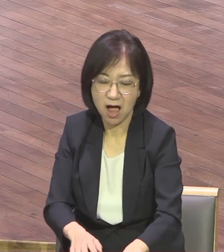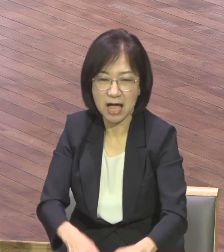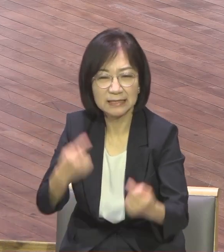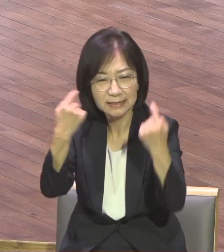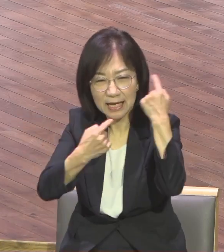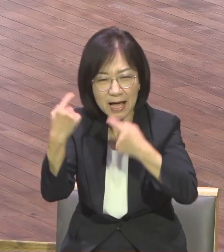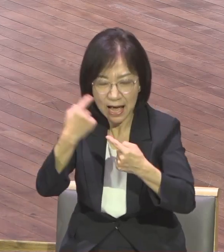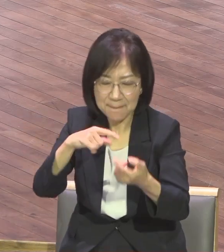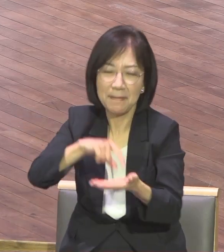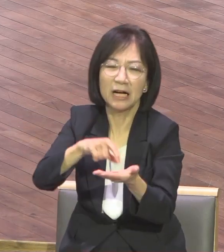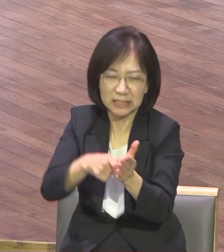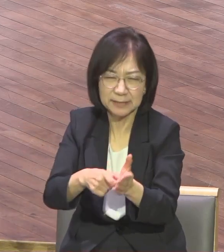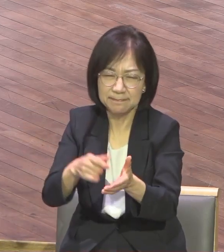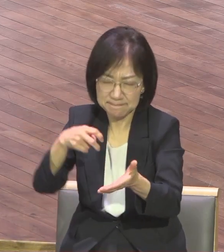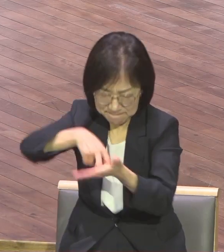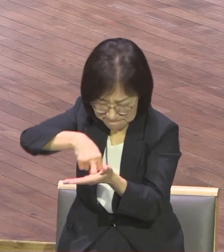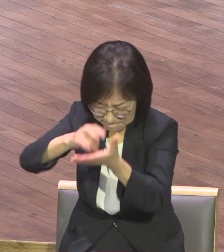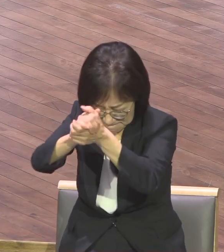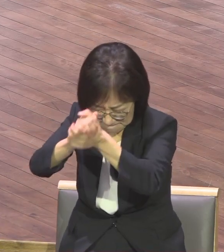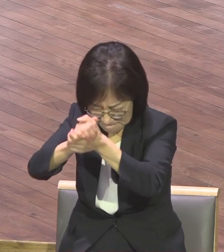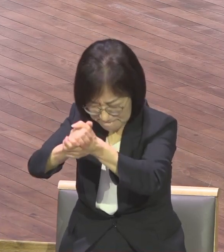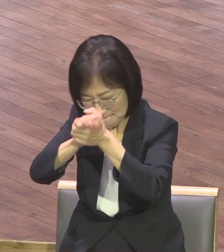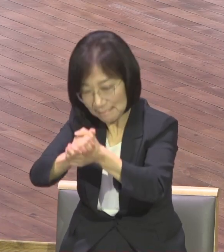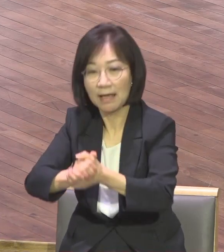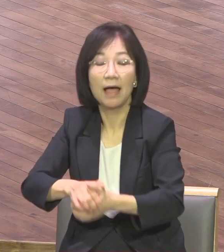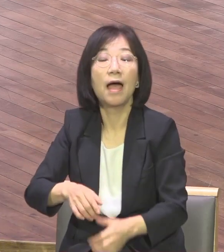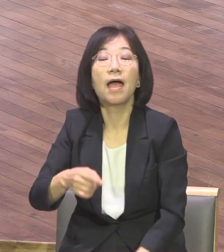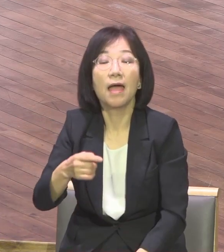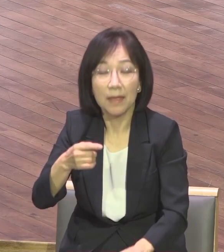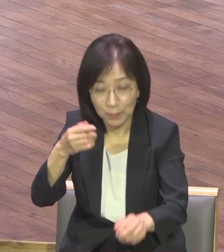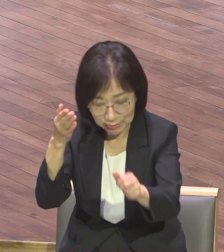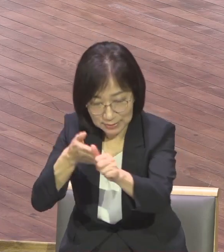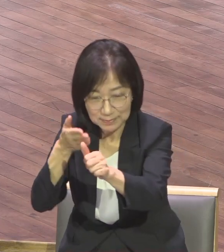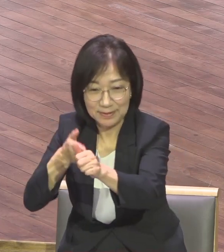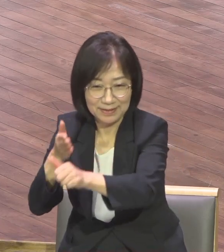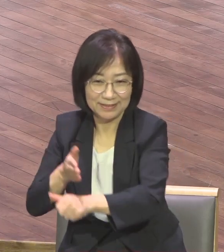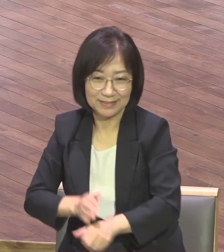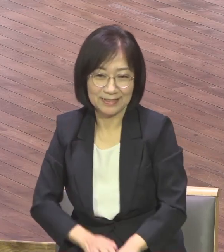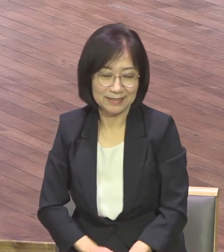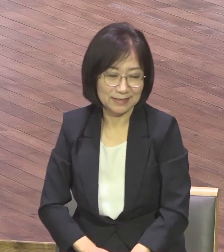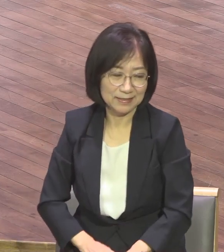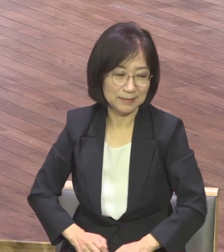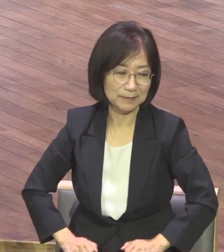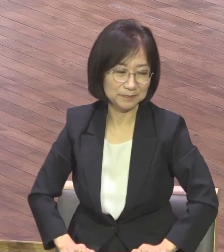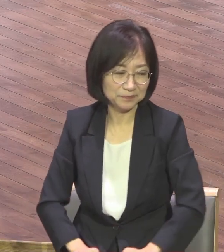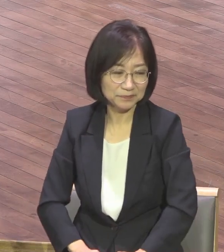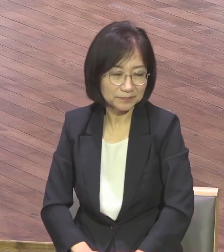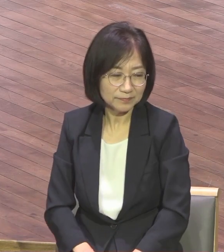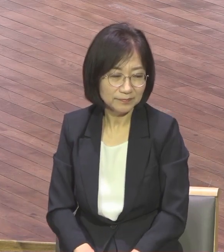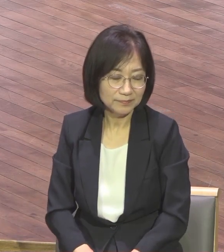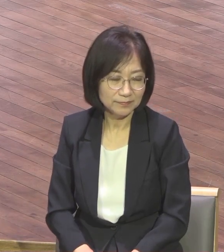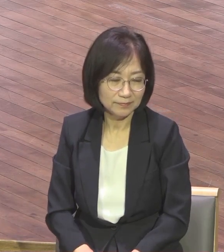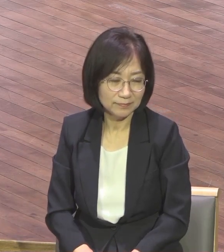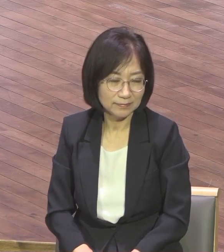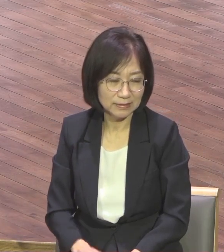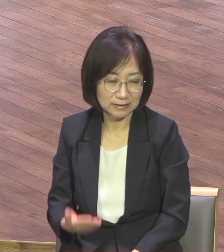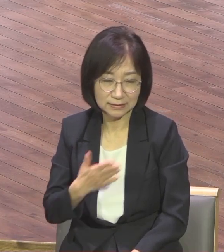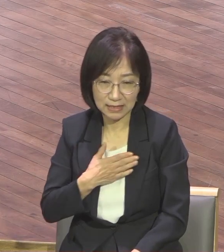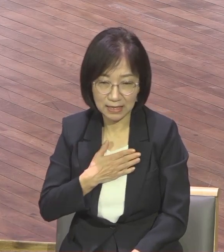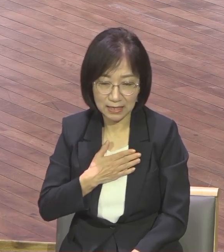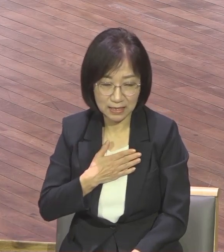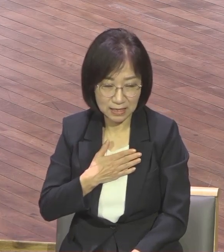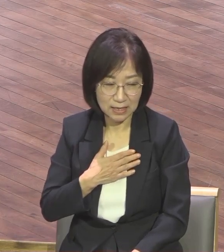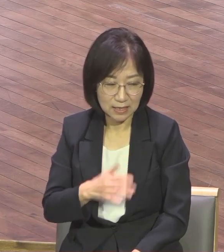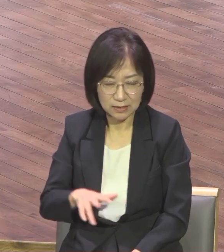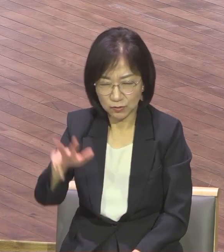저는 15년 하늘 배를 두고 앉은 사람이에요. 대한민국 기도 무축상부터 하늘상까지 안 가본 기도는 없어요.